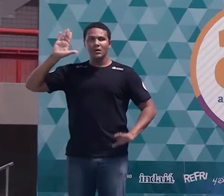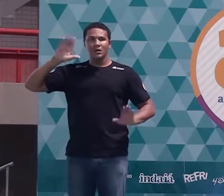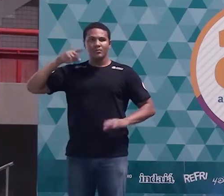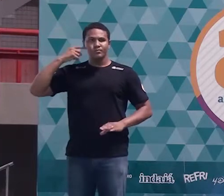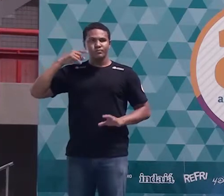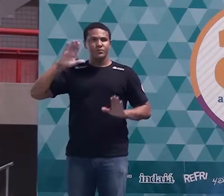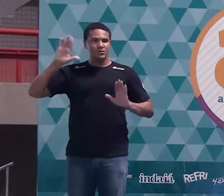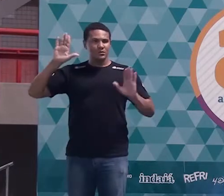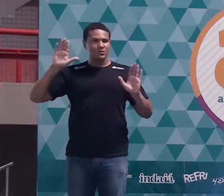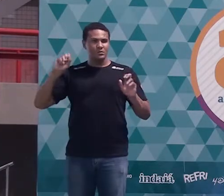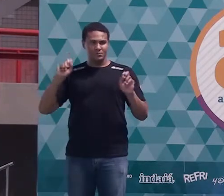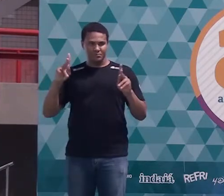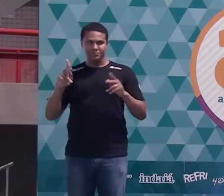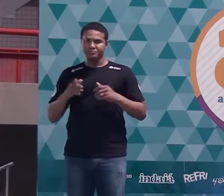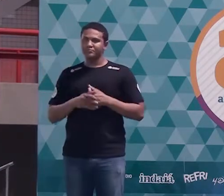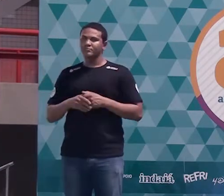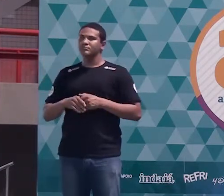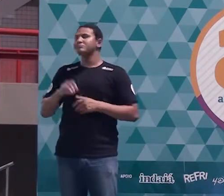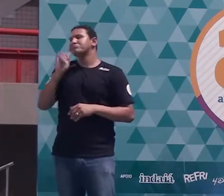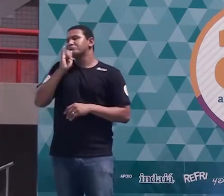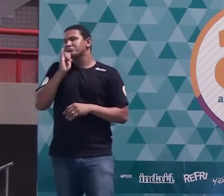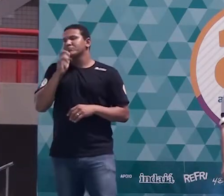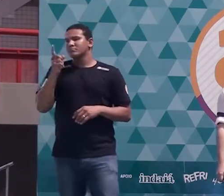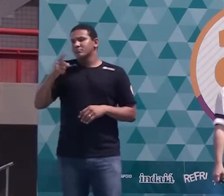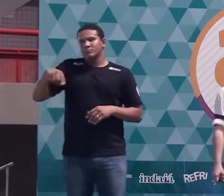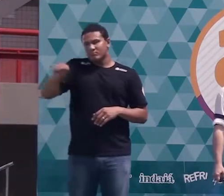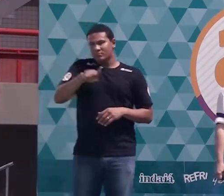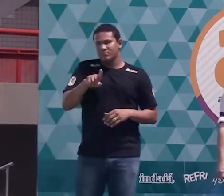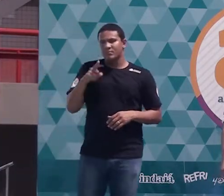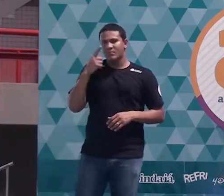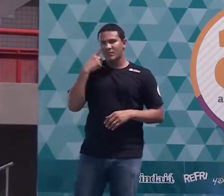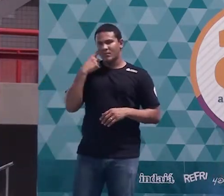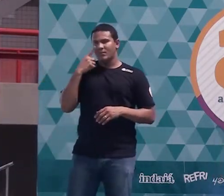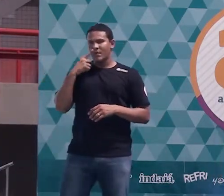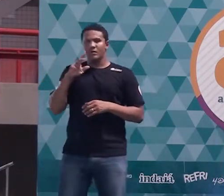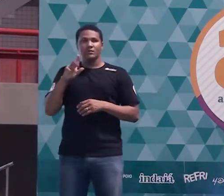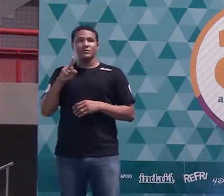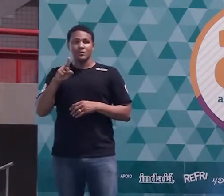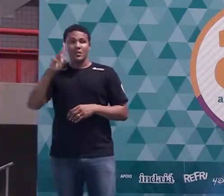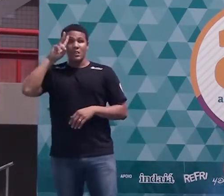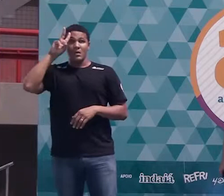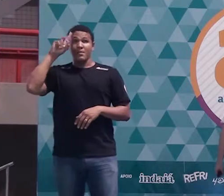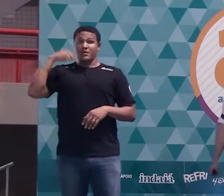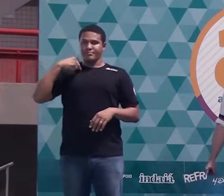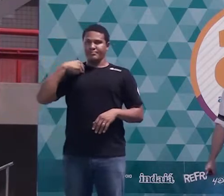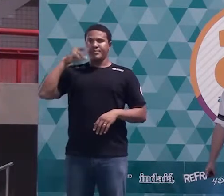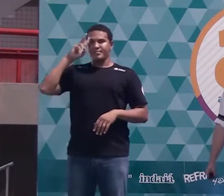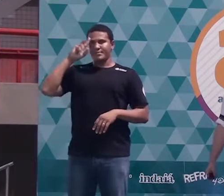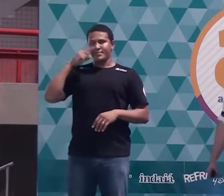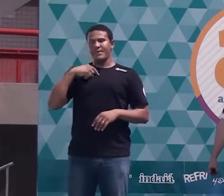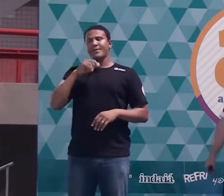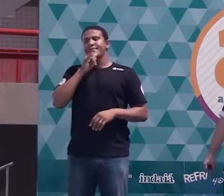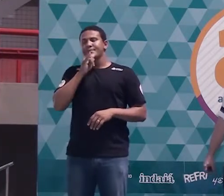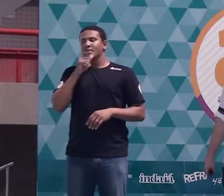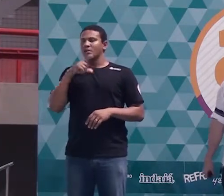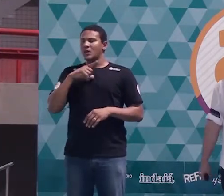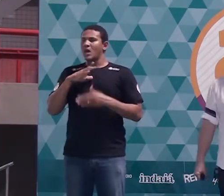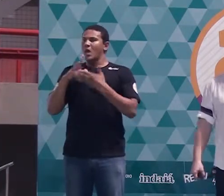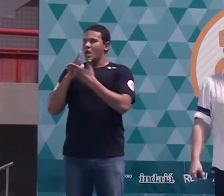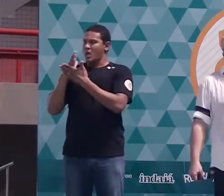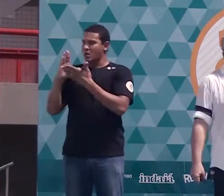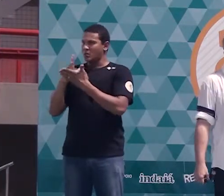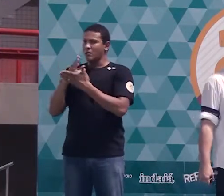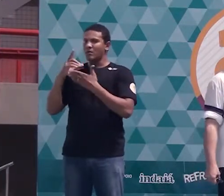Muita gente, né? Vocês vão ver, vão se lembrar de mim lá no direito, viu? Existe muito